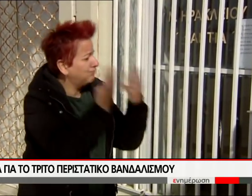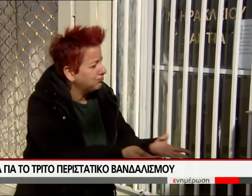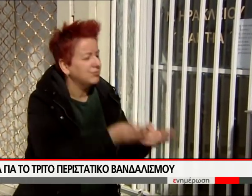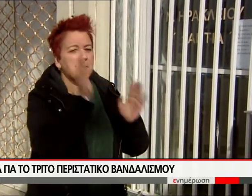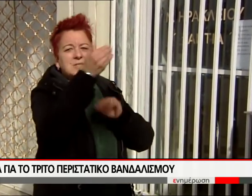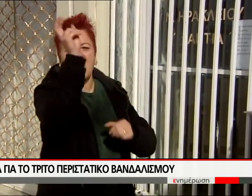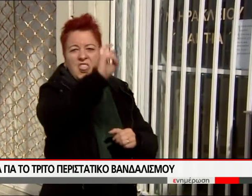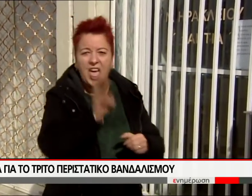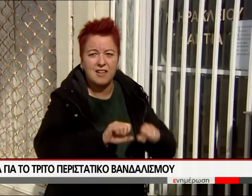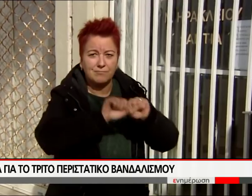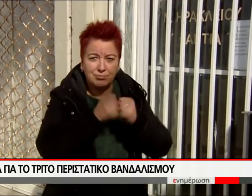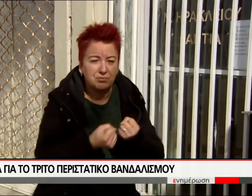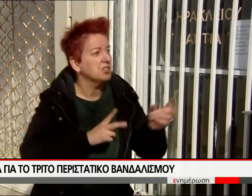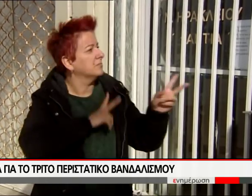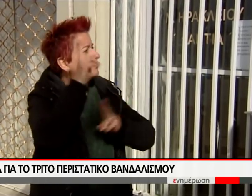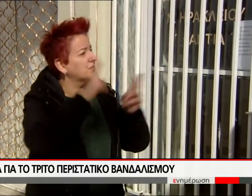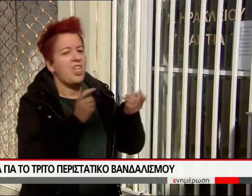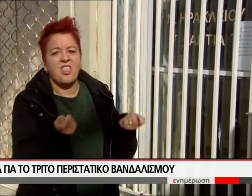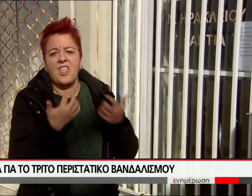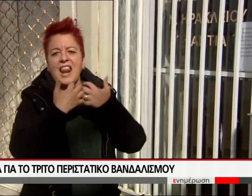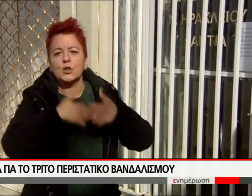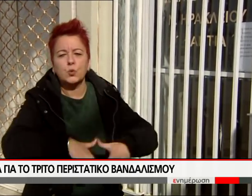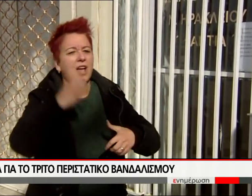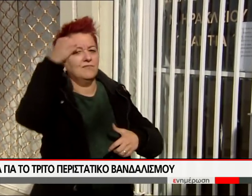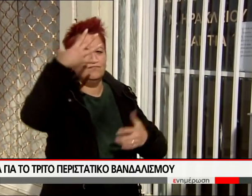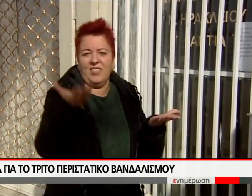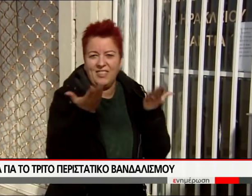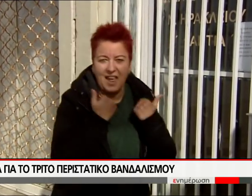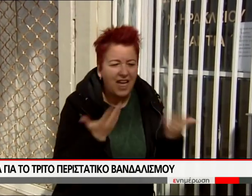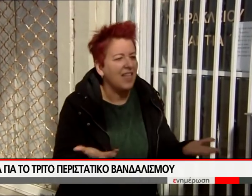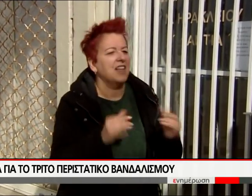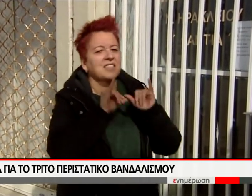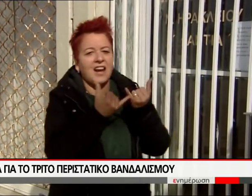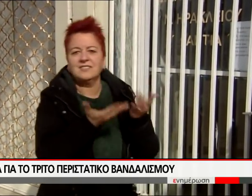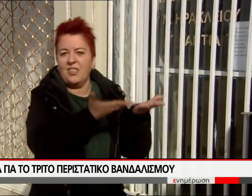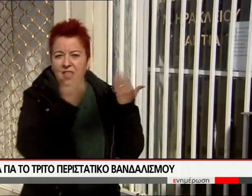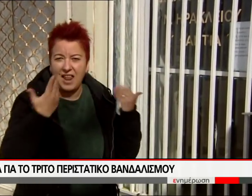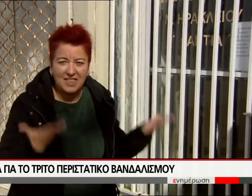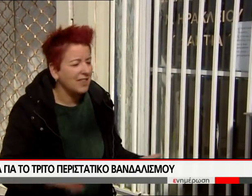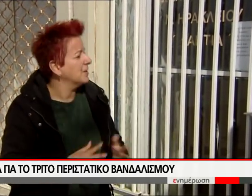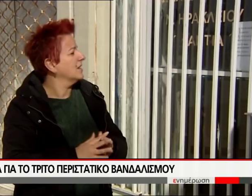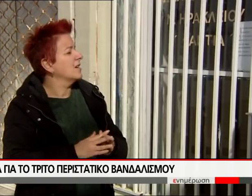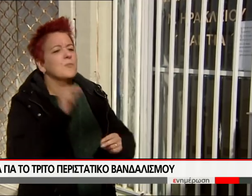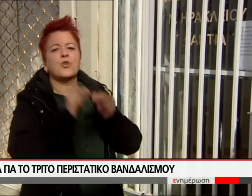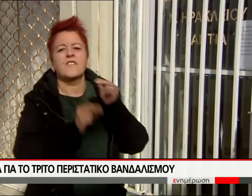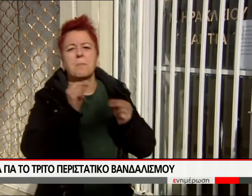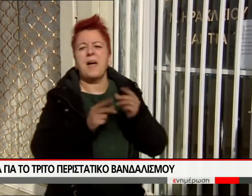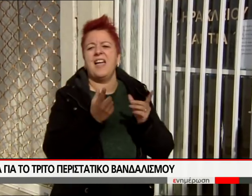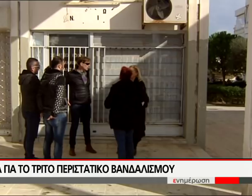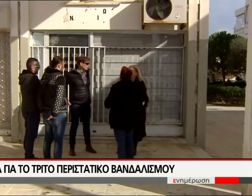είχαμε προβλήματα. Είναι η τρίτη φορά που μας προκαλούν κάποιες καταστροφές. Κάποιοι άγνωστοι, δεν ξέρουμε για ποιο λόγο, έρχονται, μας έχουν κάνει αρκετές ζημιές. Αυτό που